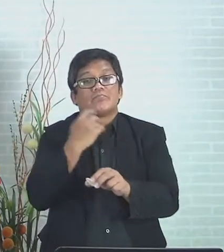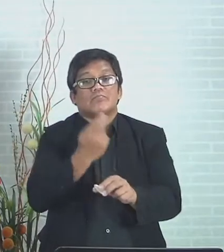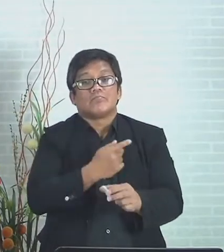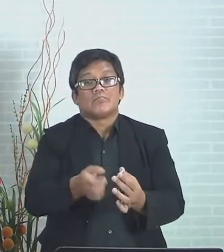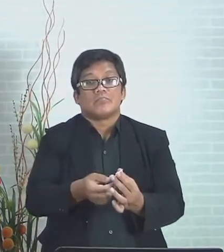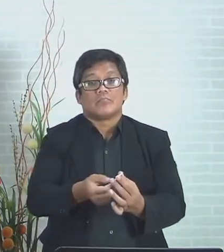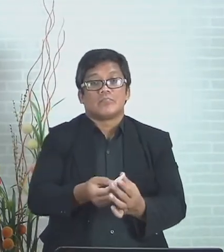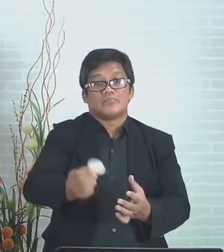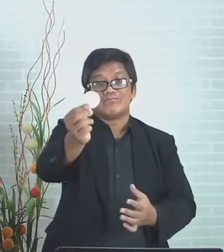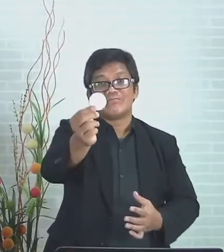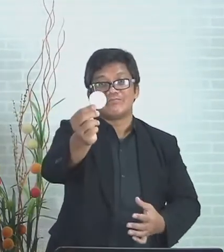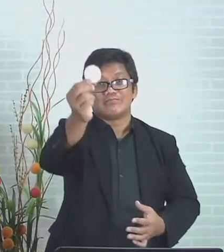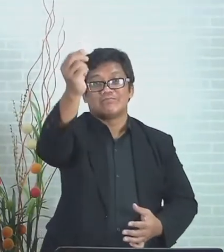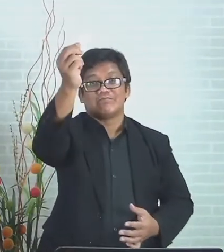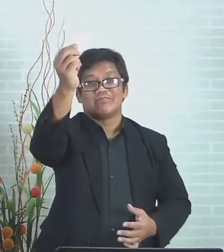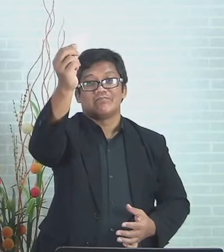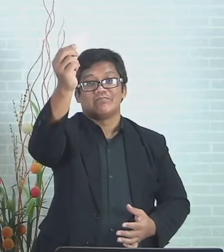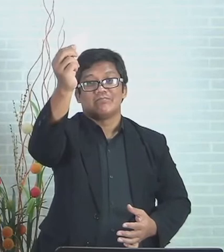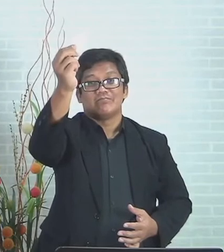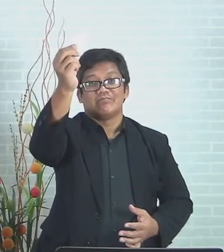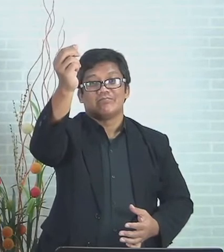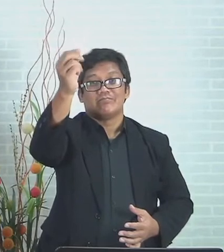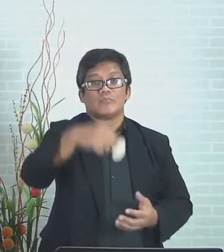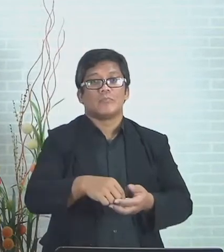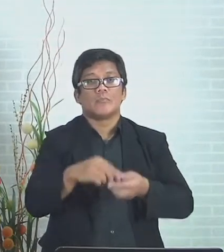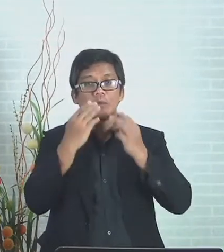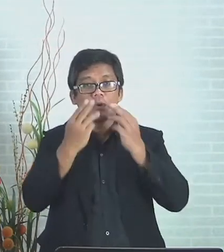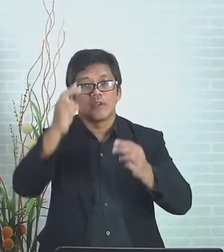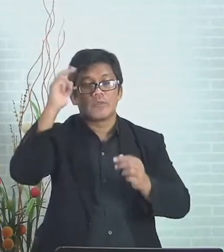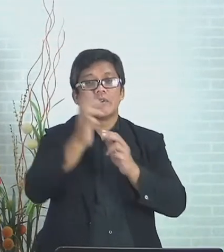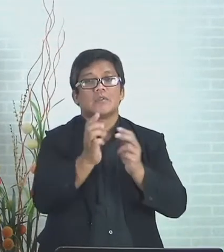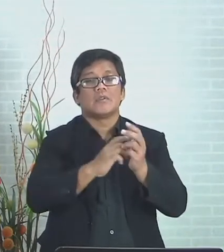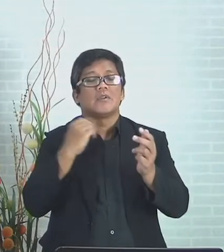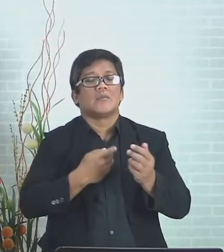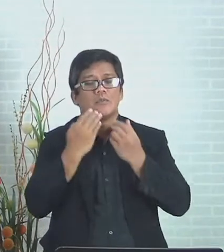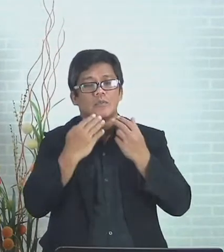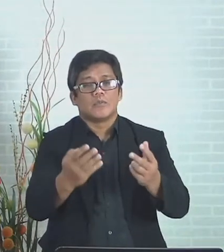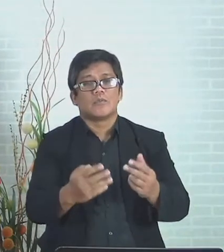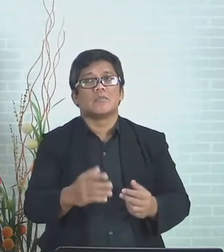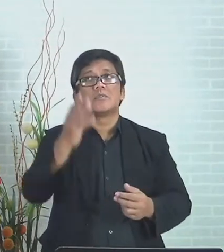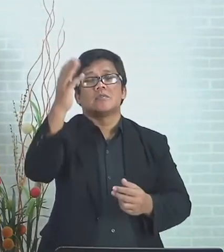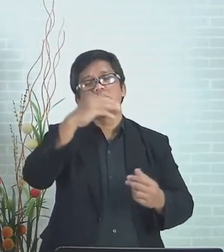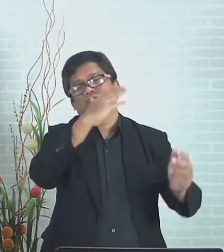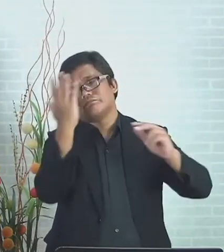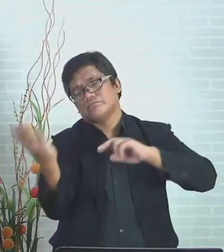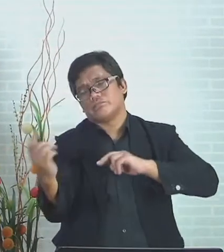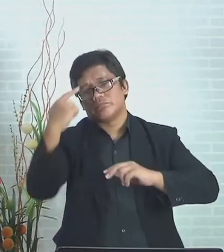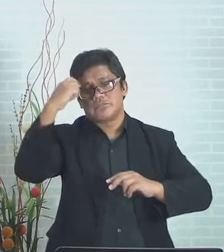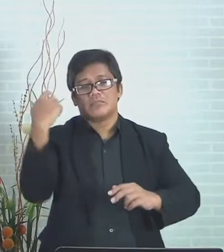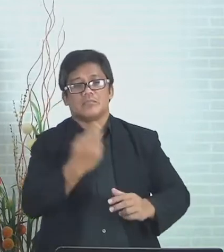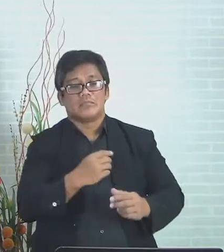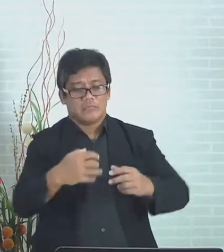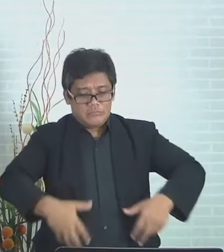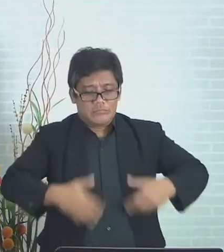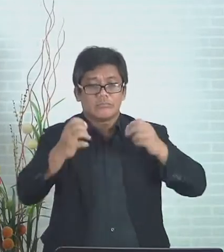Mari kita angkat roti Abang Berdoa terima kasih Tuhan Yesus kami bersyukur engkau telah mati bagi kami tubuhmu